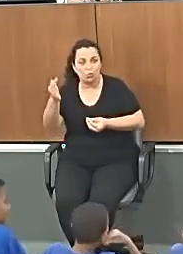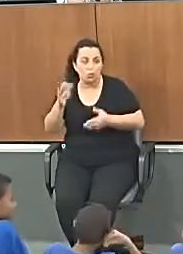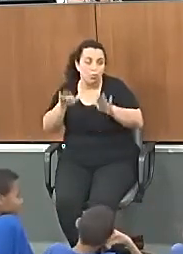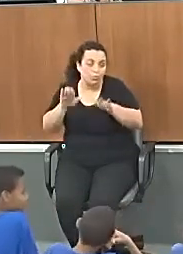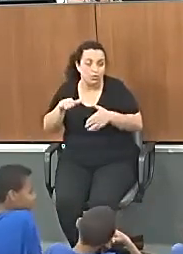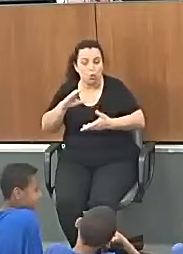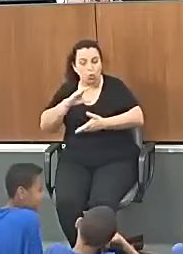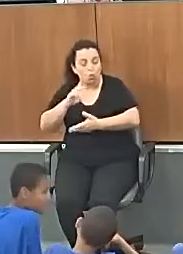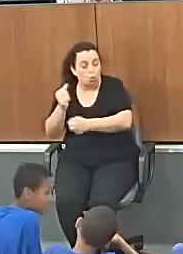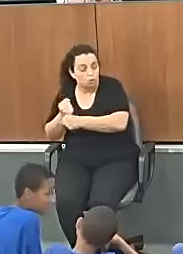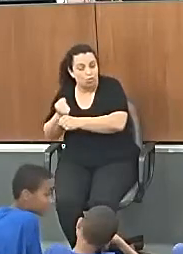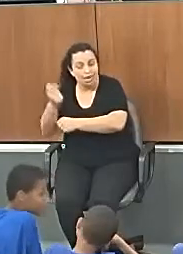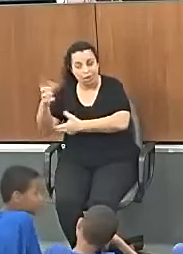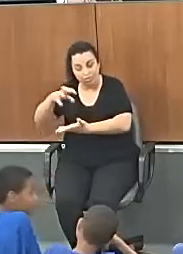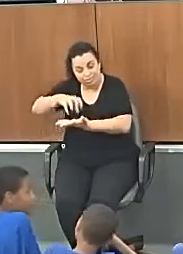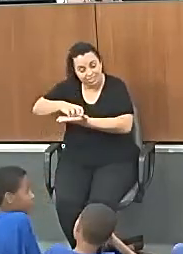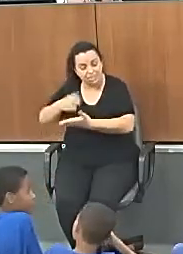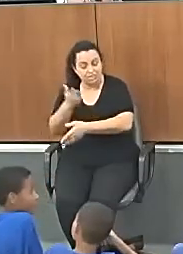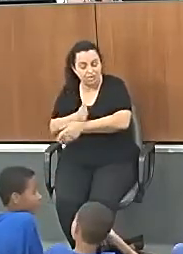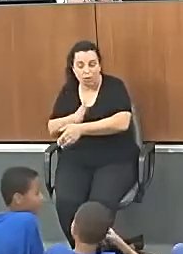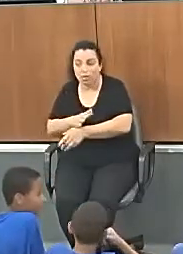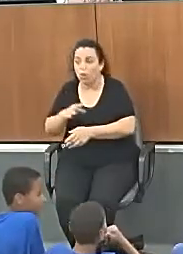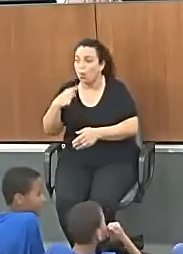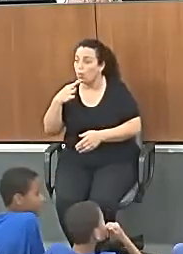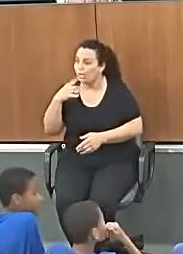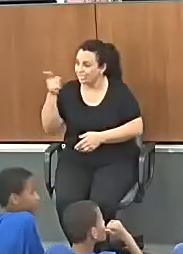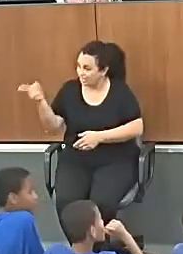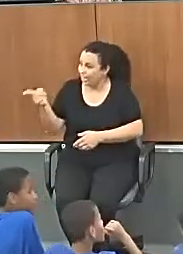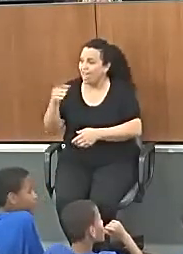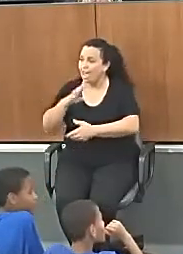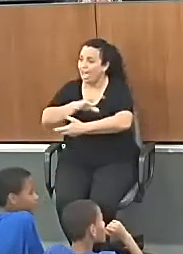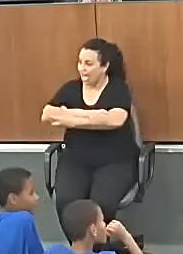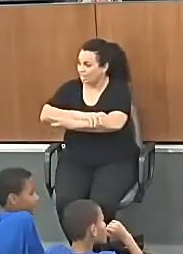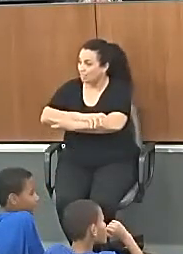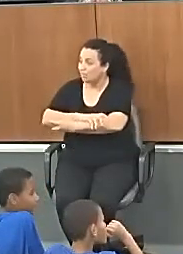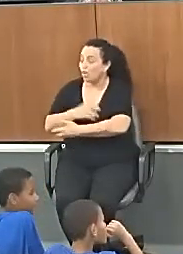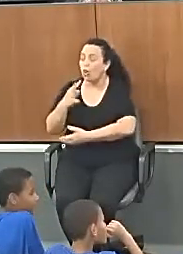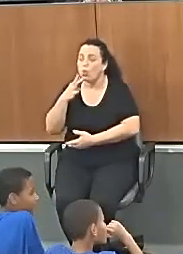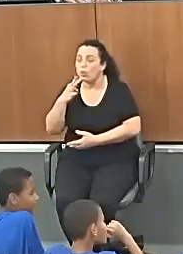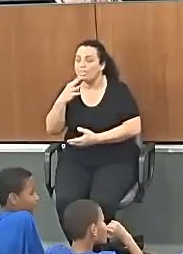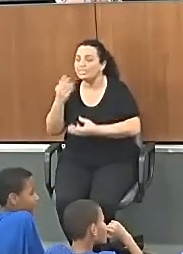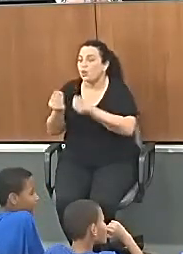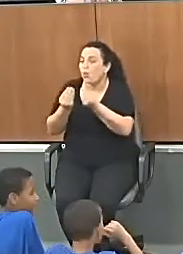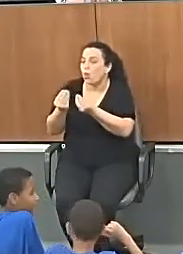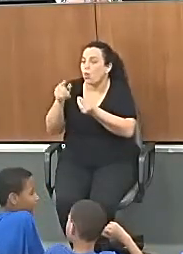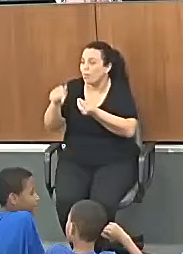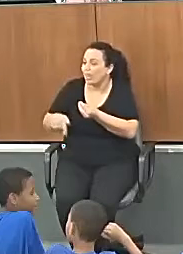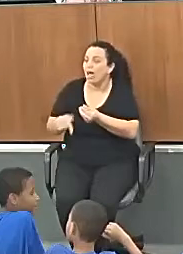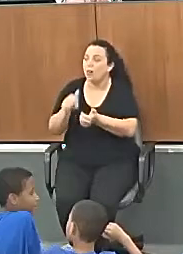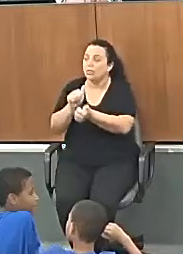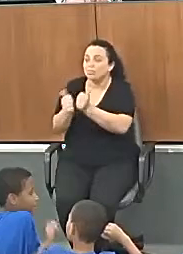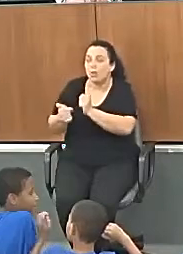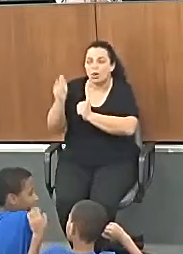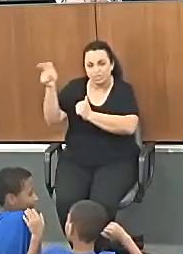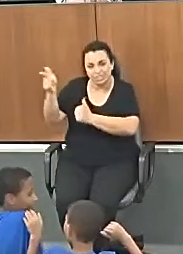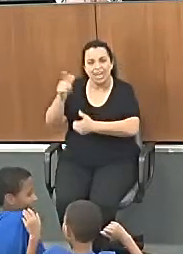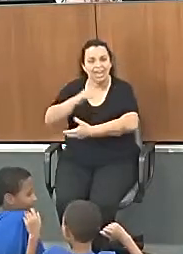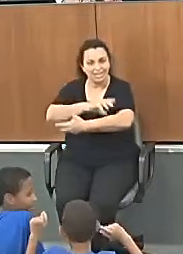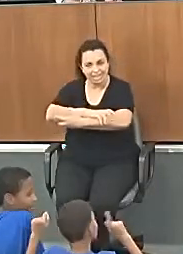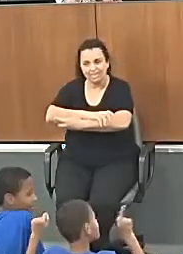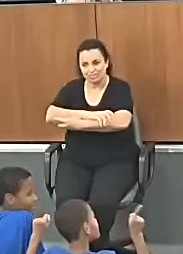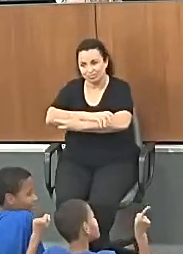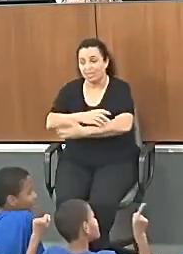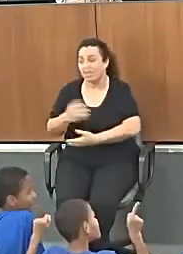possa ir lá conhecer porque vocês também possam conhecer a estrutura esportiva que hoje asm que tem